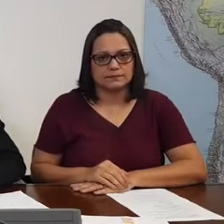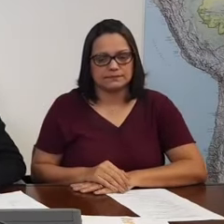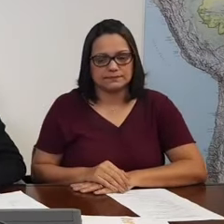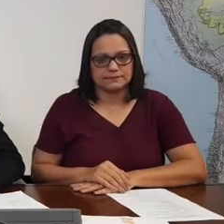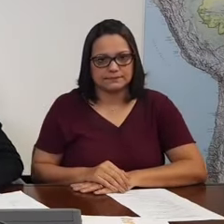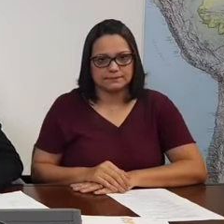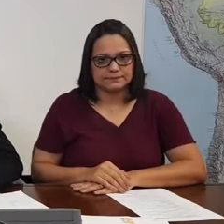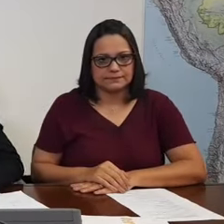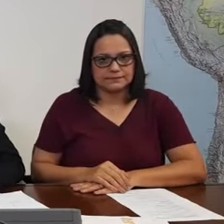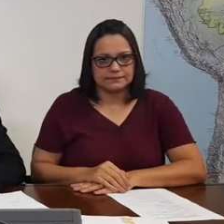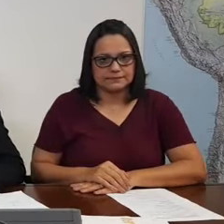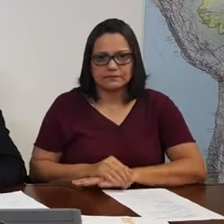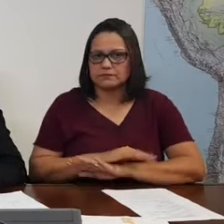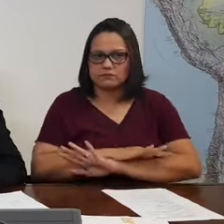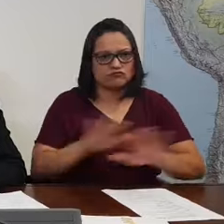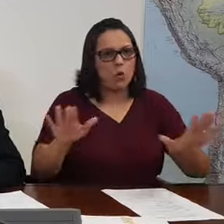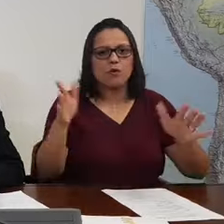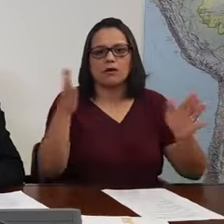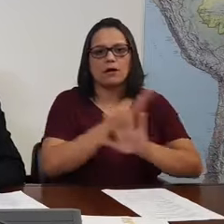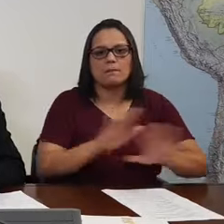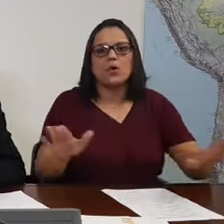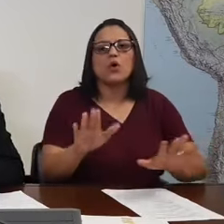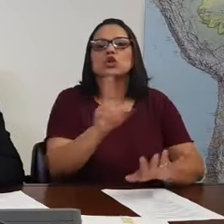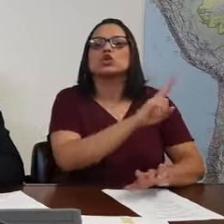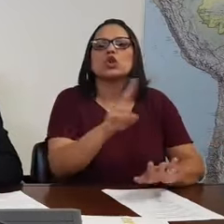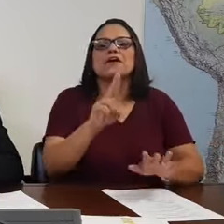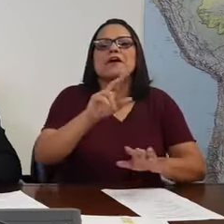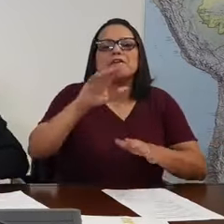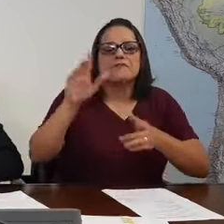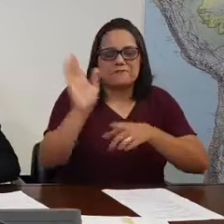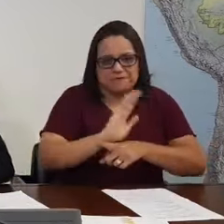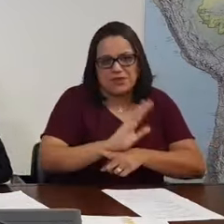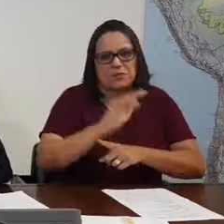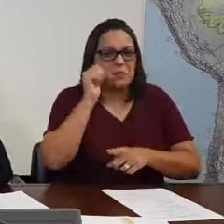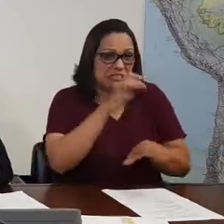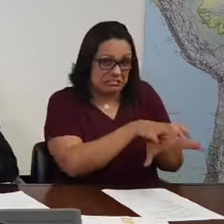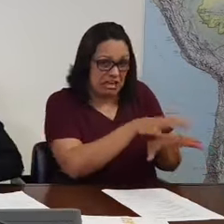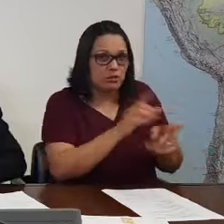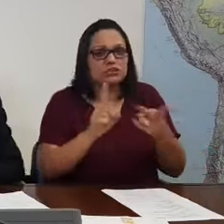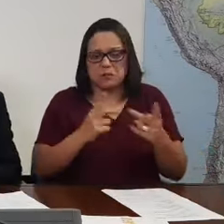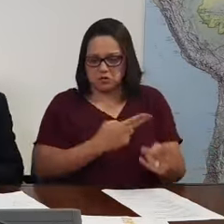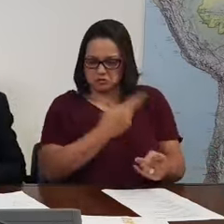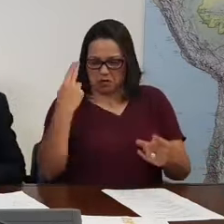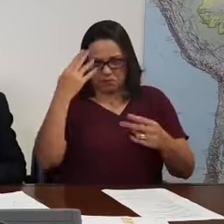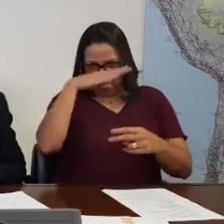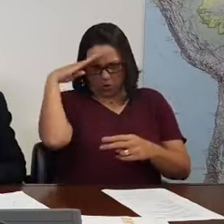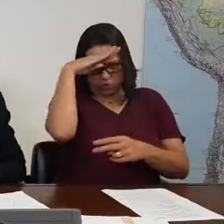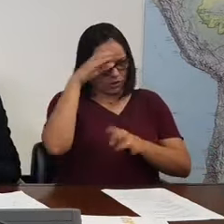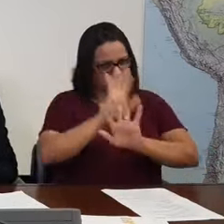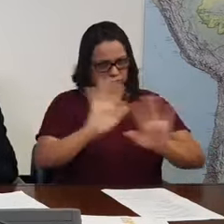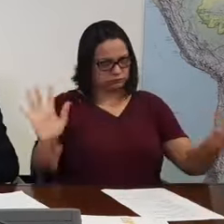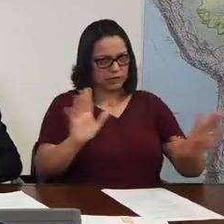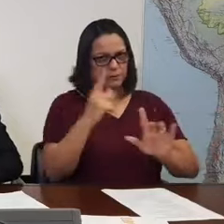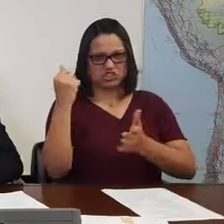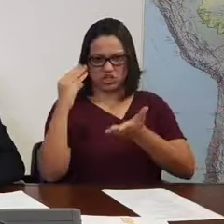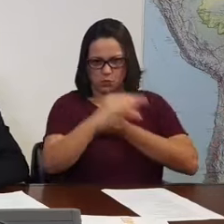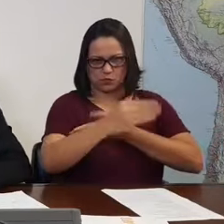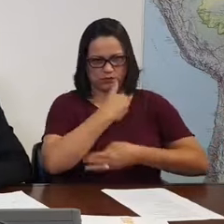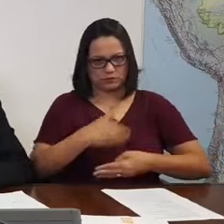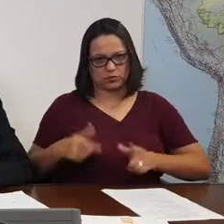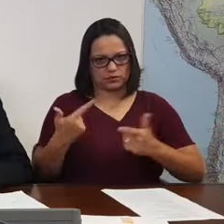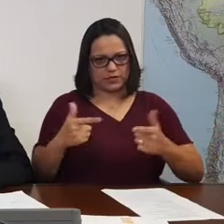Tá? Não tem filme com a Bruna Silvestre, nem com o Jair Bolsonaro, tá legal? Dinheiro público não é para isso não. Vamos continuar aqui, mercado do